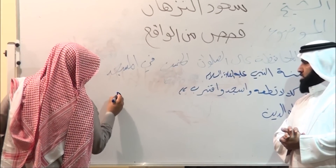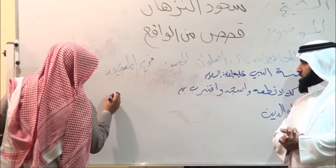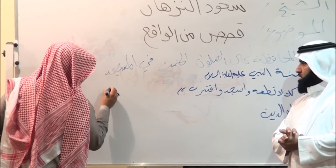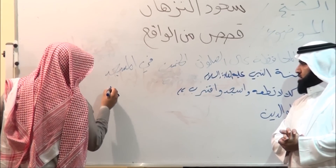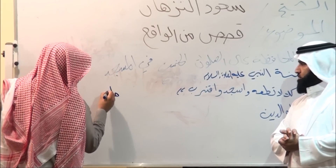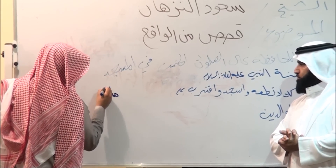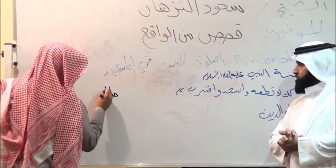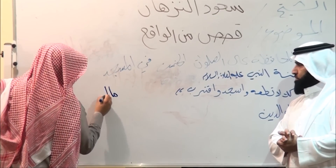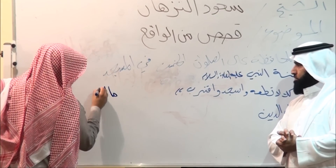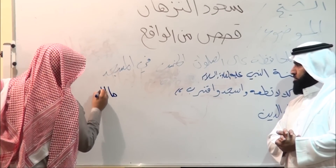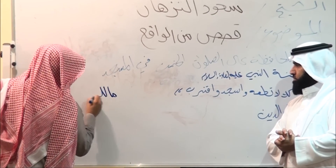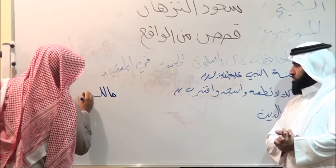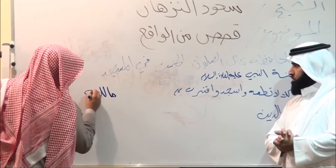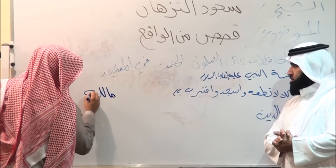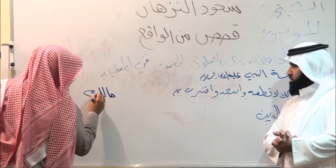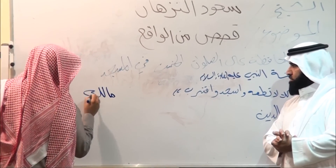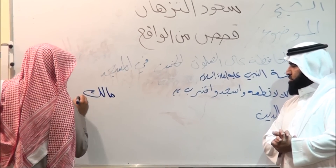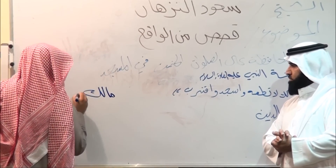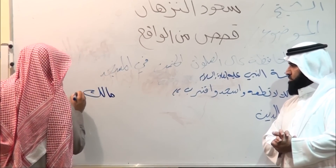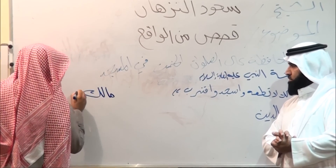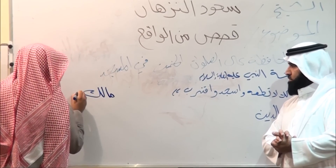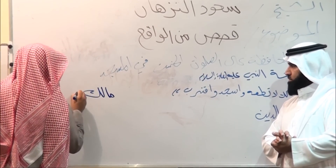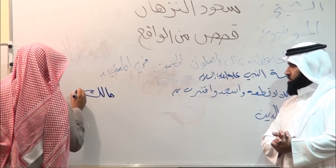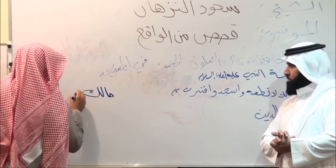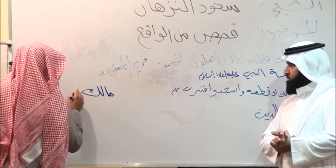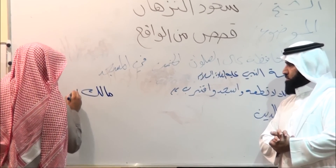مالك بن دينار